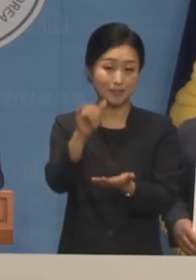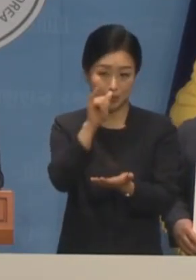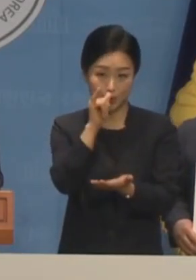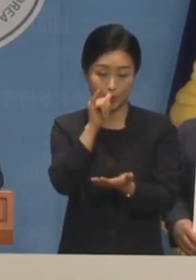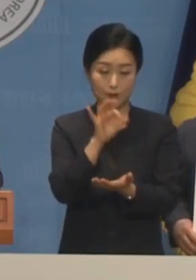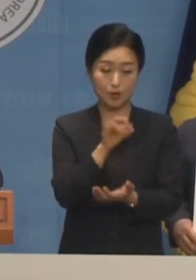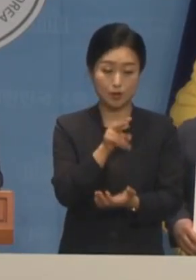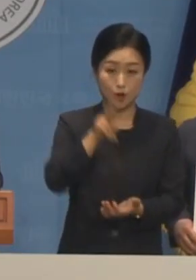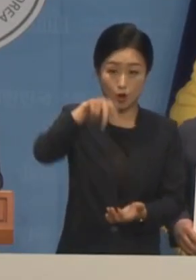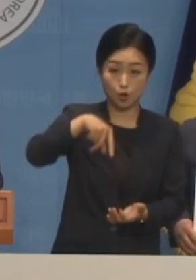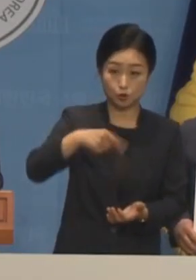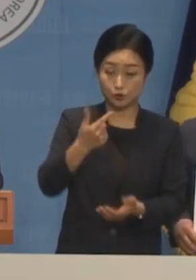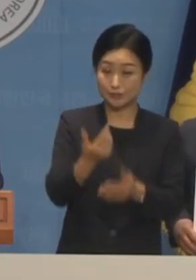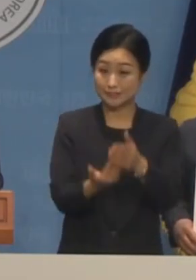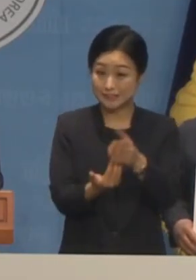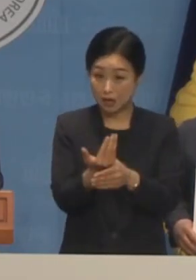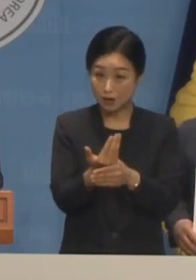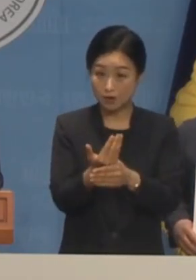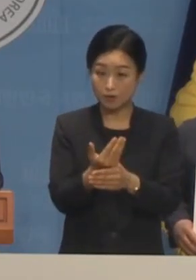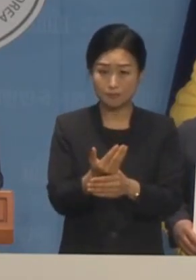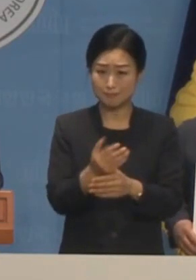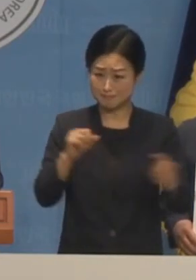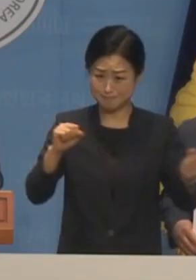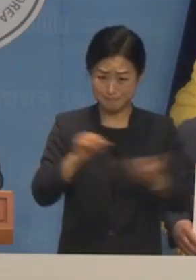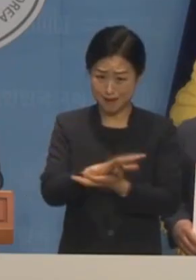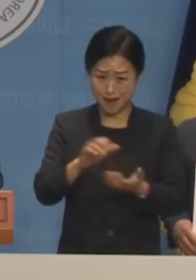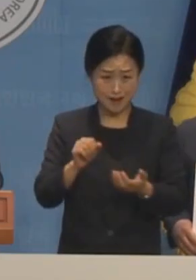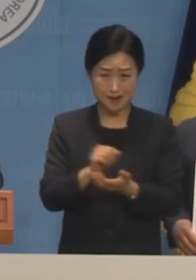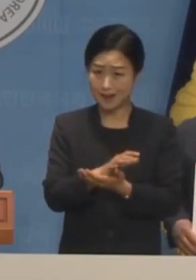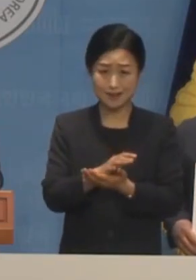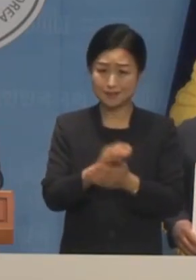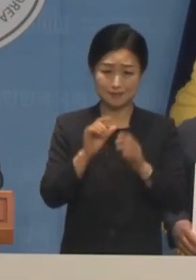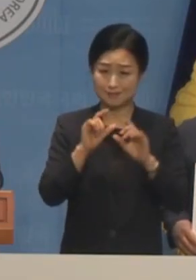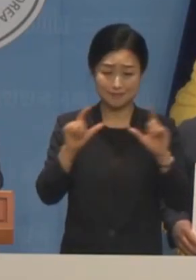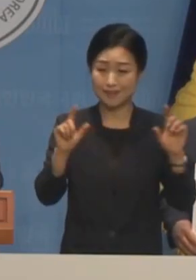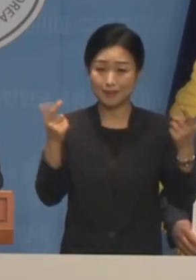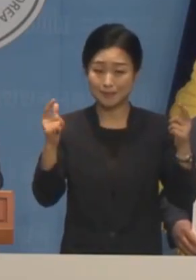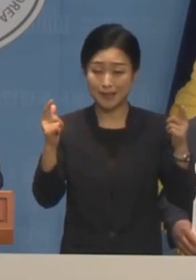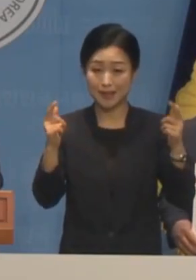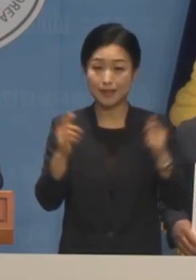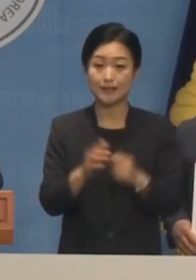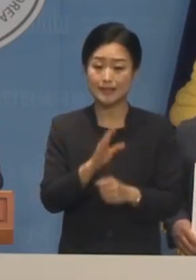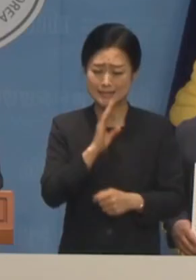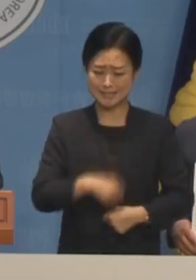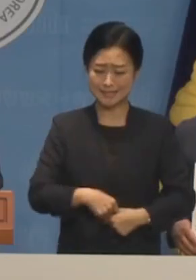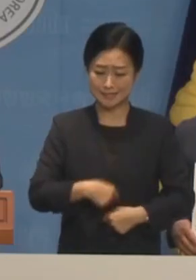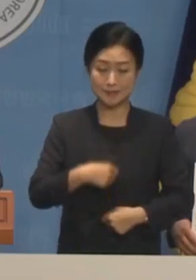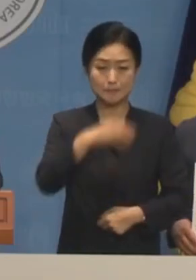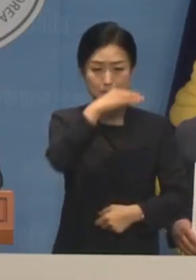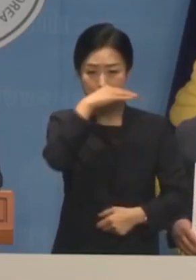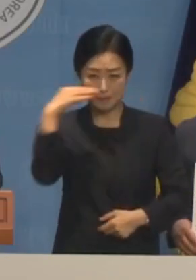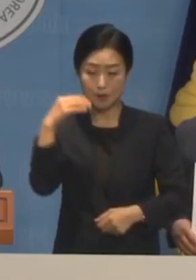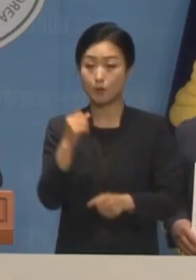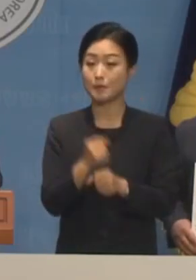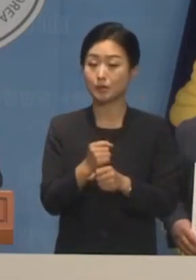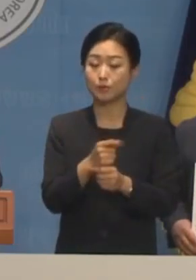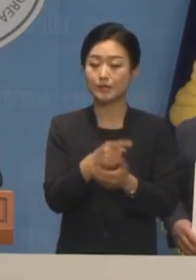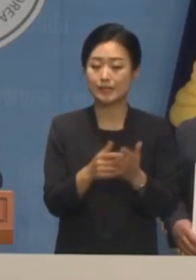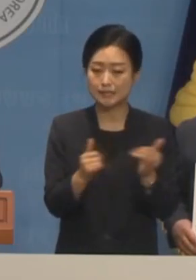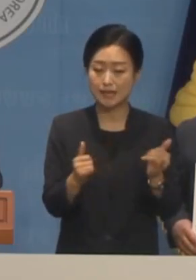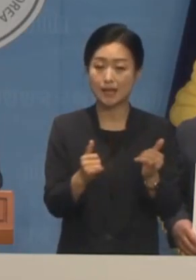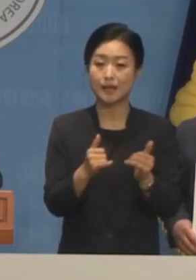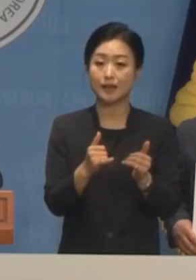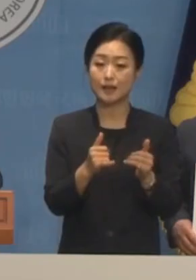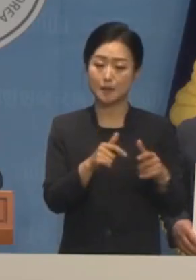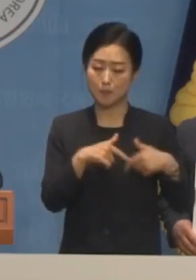여순 사건을 반란으로 규정하지 않았습니다이는 여순 사건의 진실을 바로잡고 희생자와 유가족의